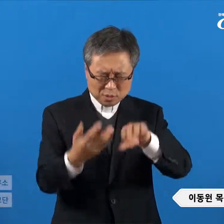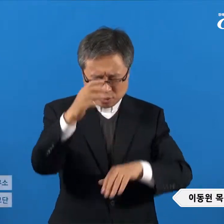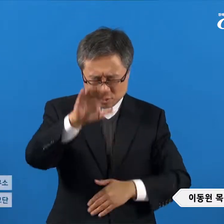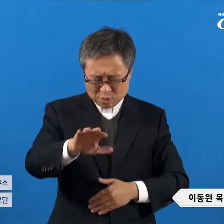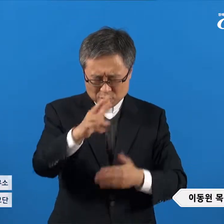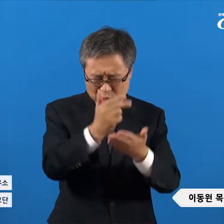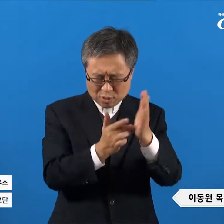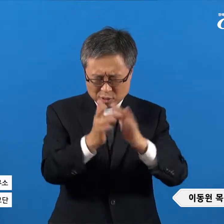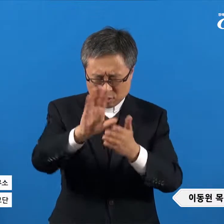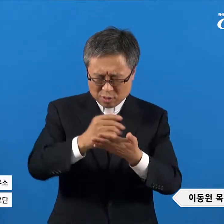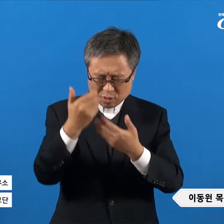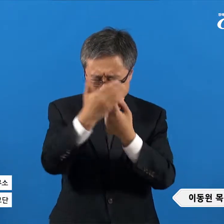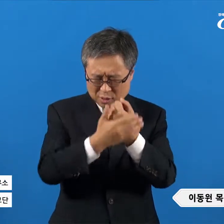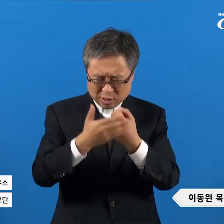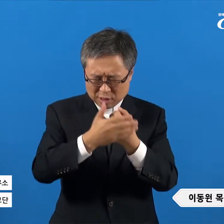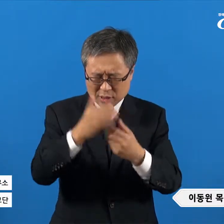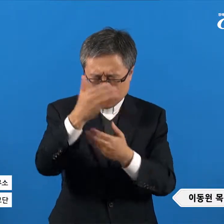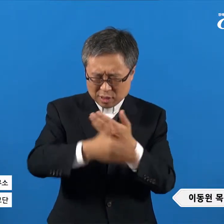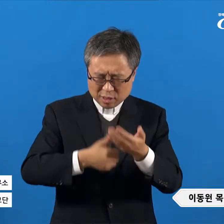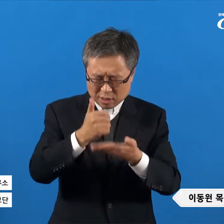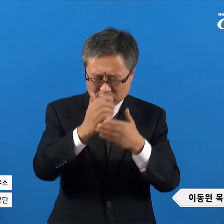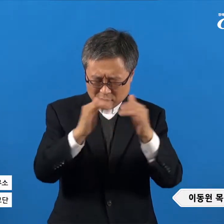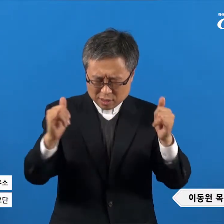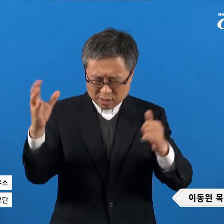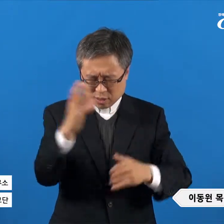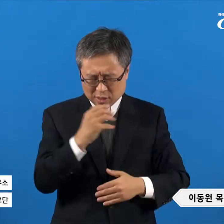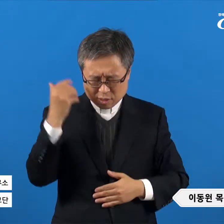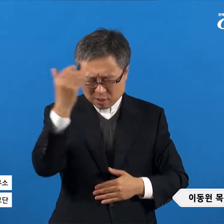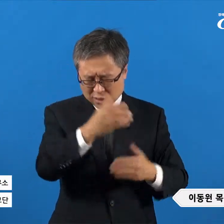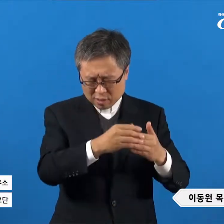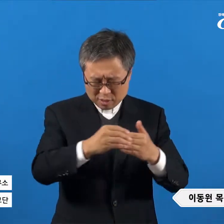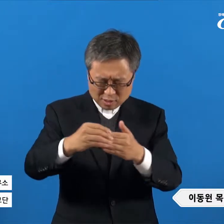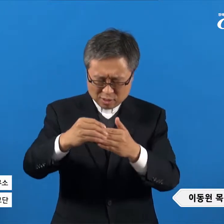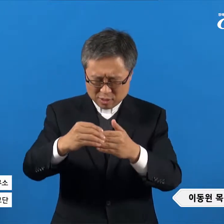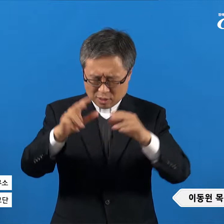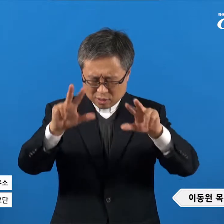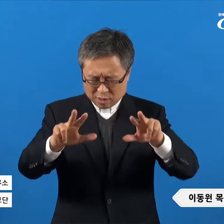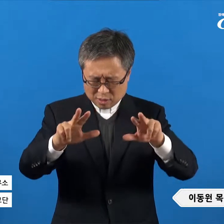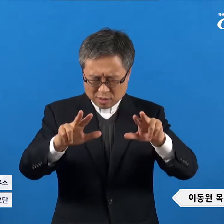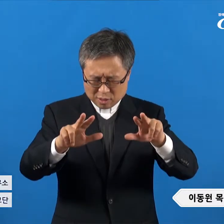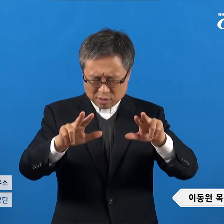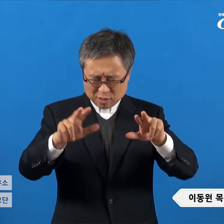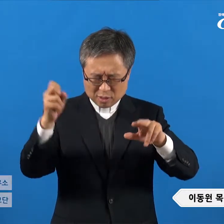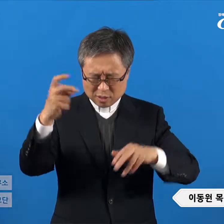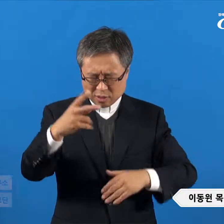주 예수 그리스도의 은혜, 하나님의 사랑, 성령의 인도가 이제와